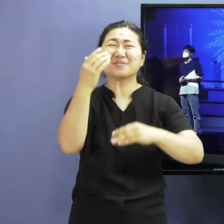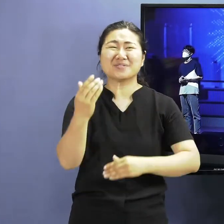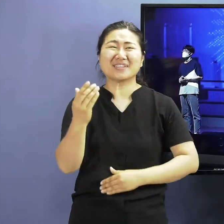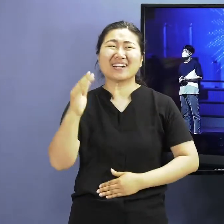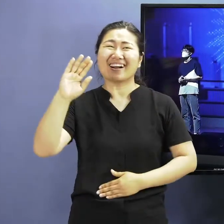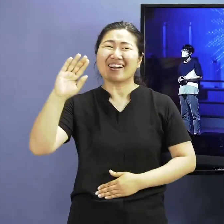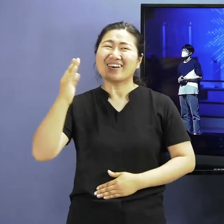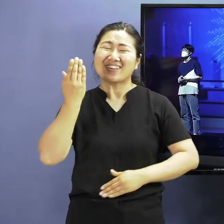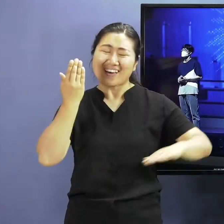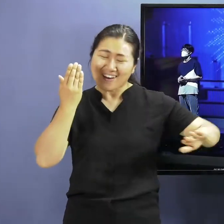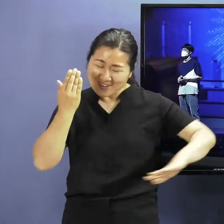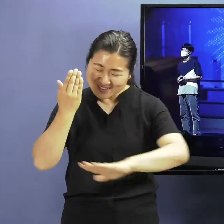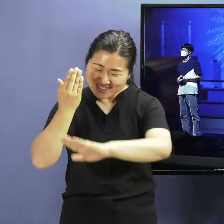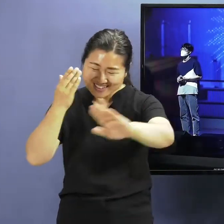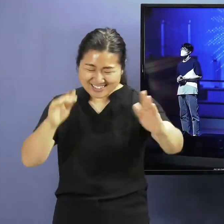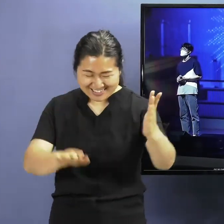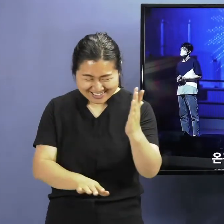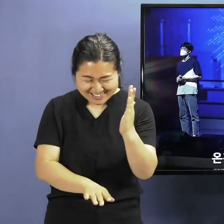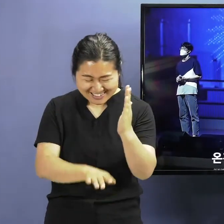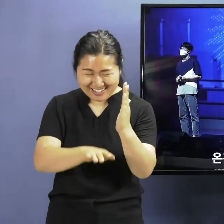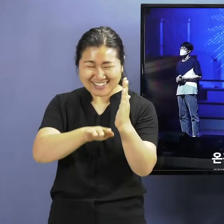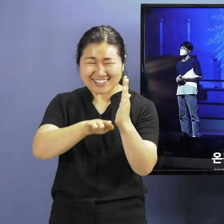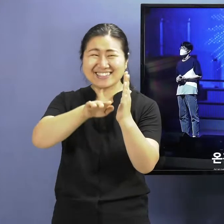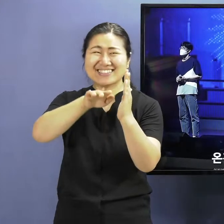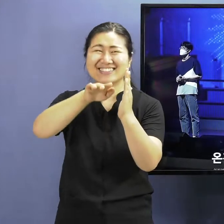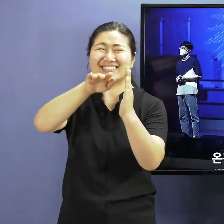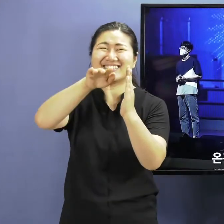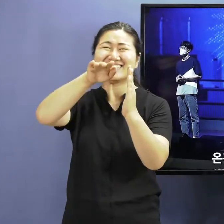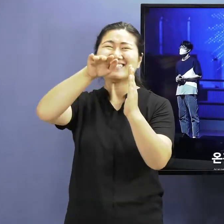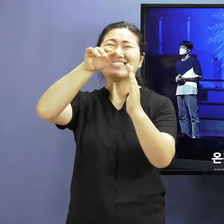우릴 채우시리. 우리